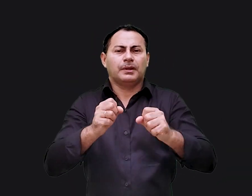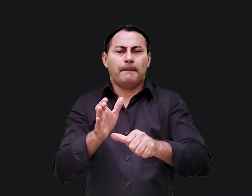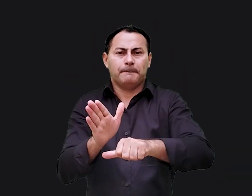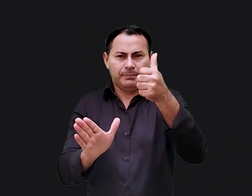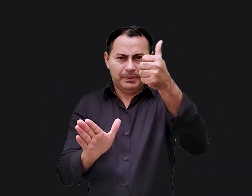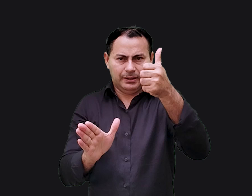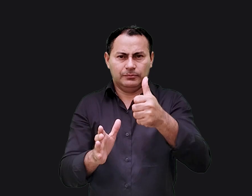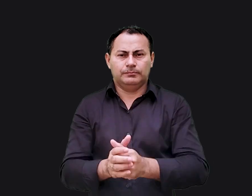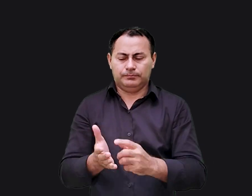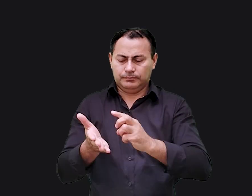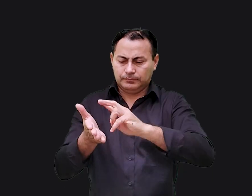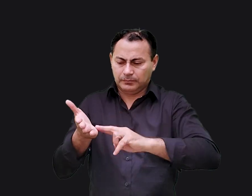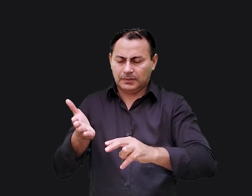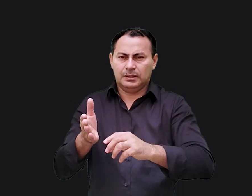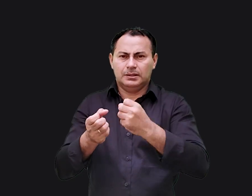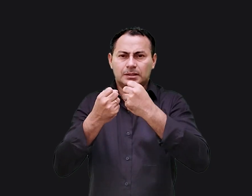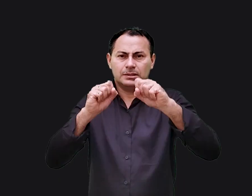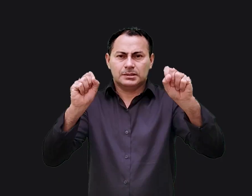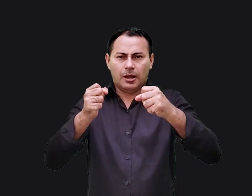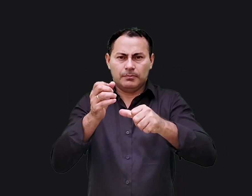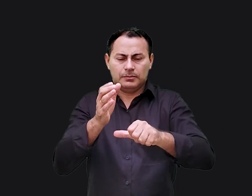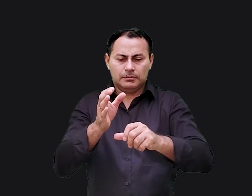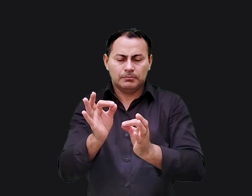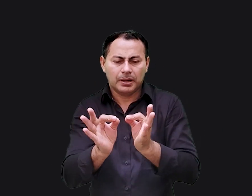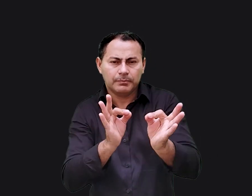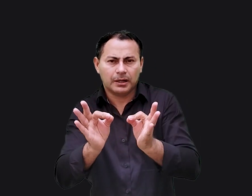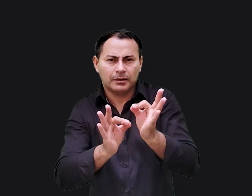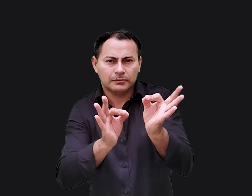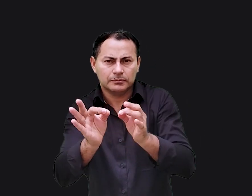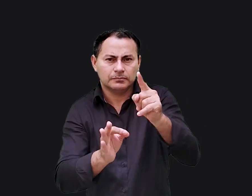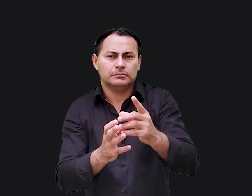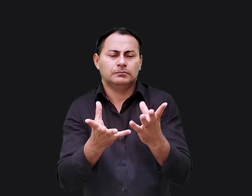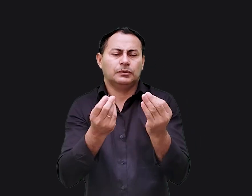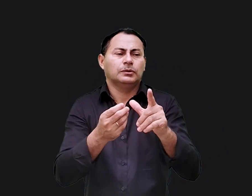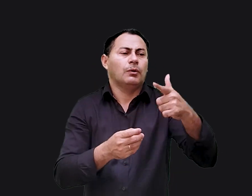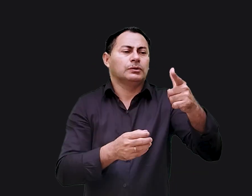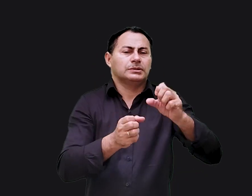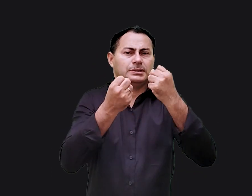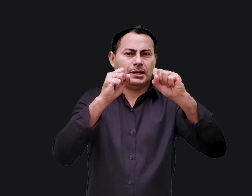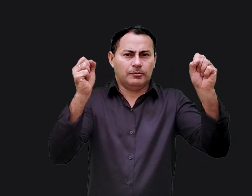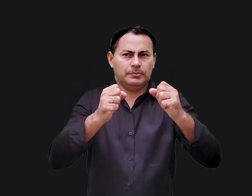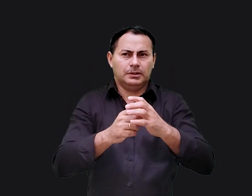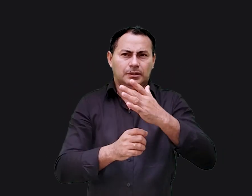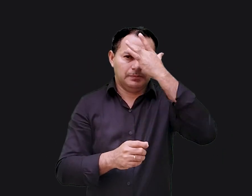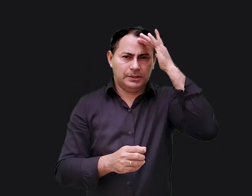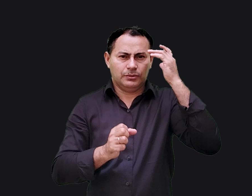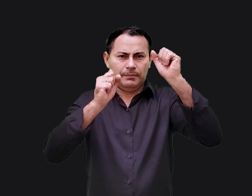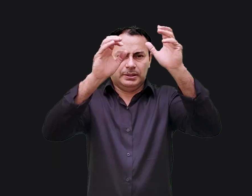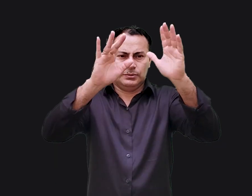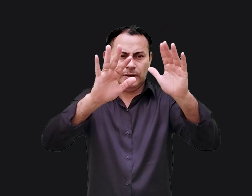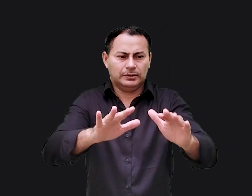Salmo 1. A leitura desse salmo prepara você para muitos outros salmos do homem